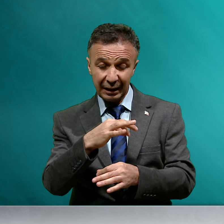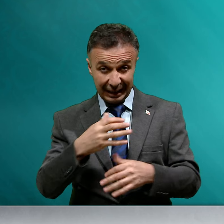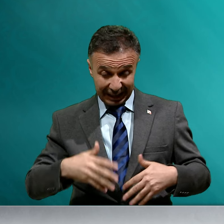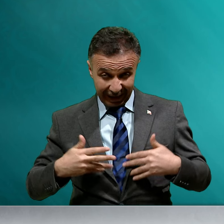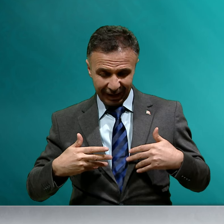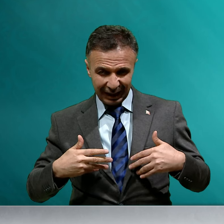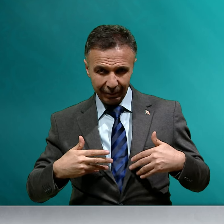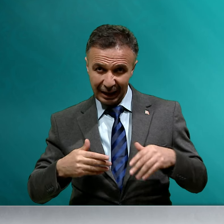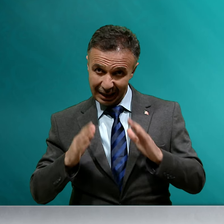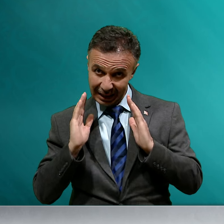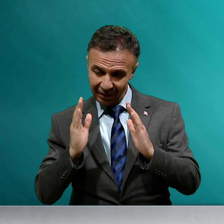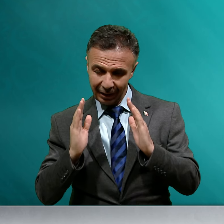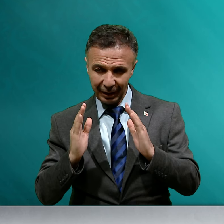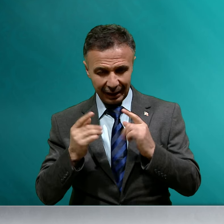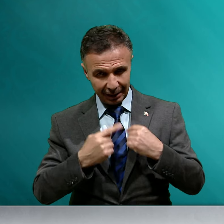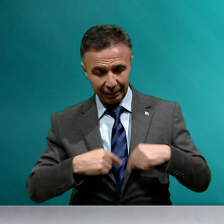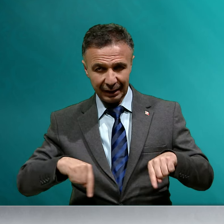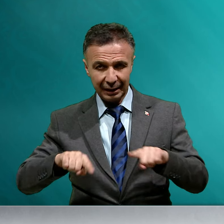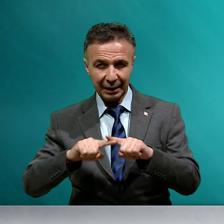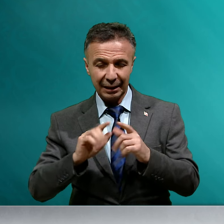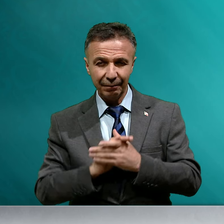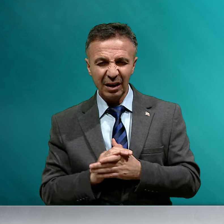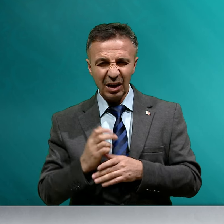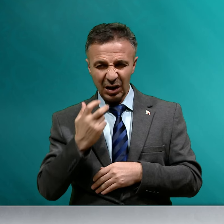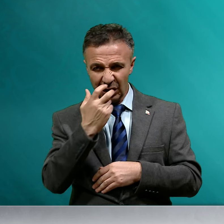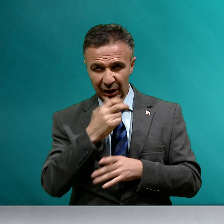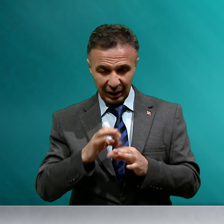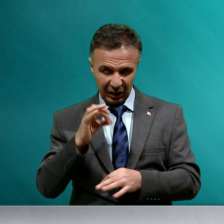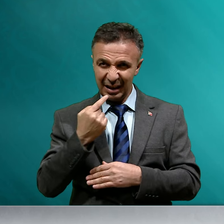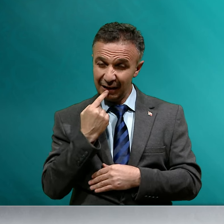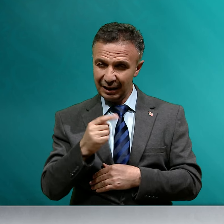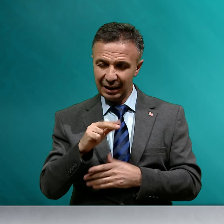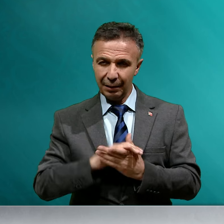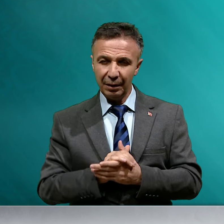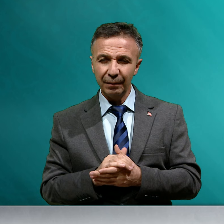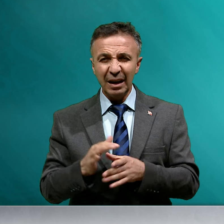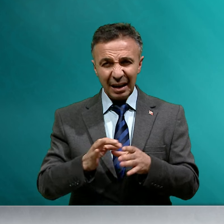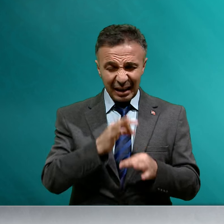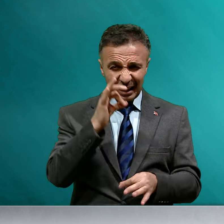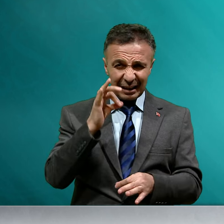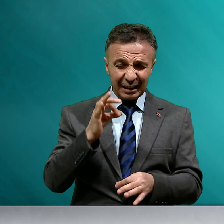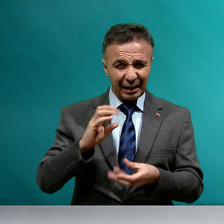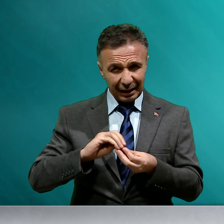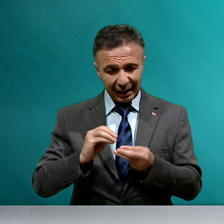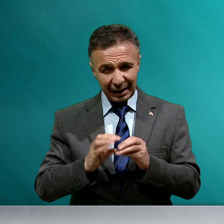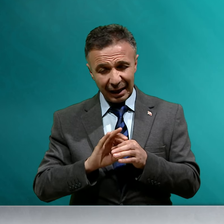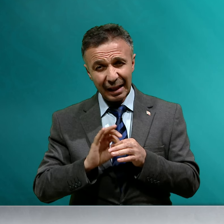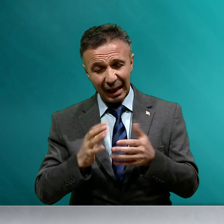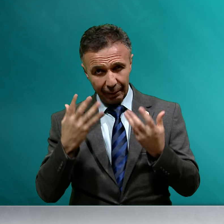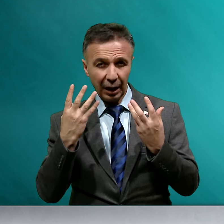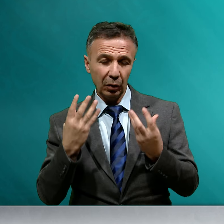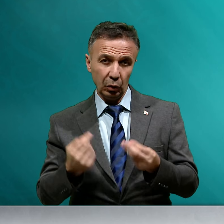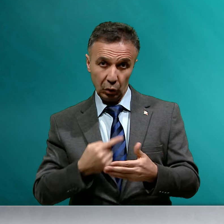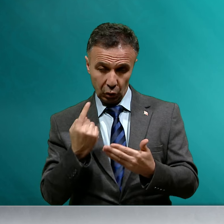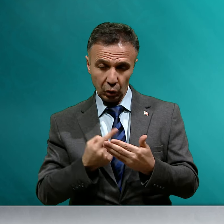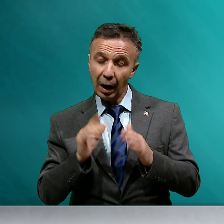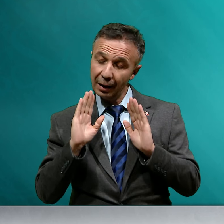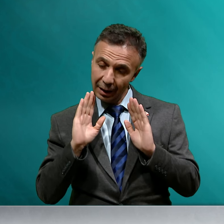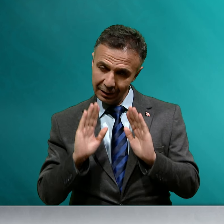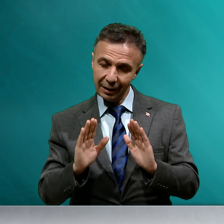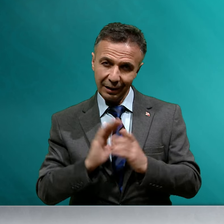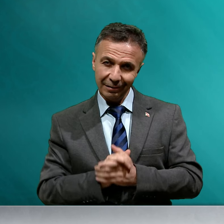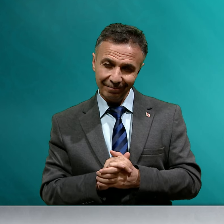sevindirmeye devam ederiz. Şairin dediği gibi, beşerin derdine derman olur ancak